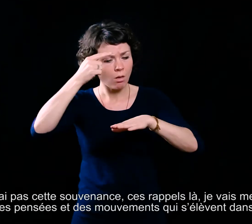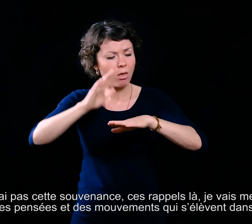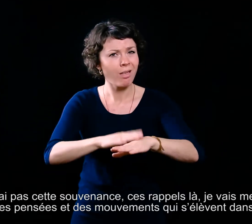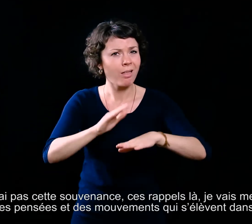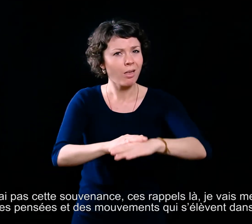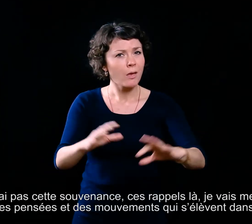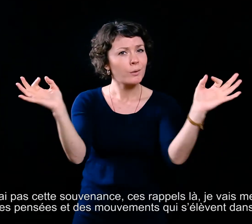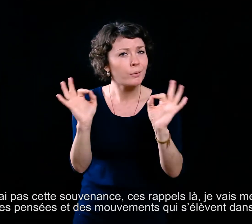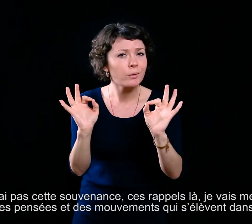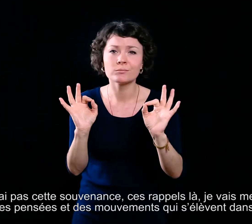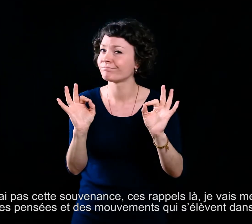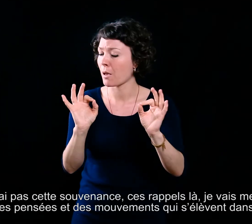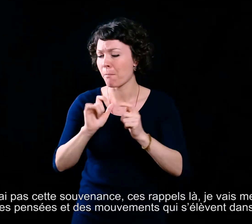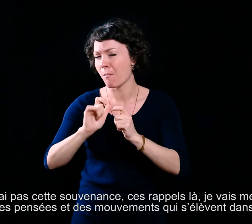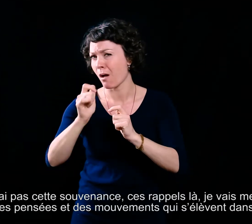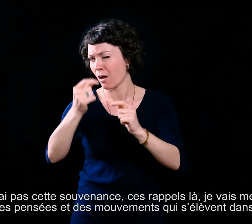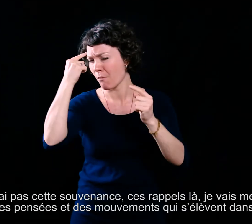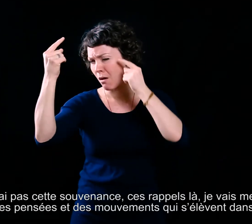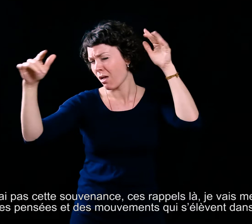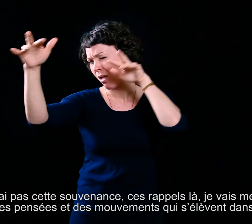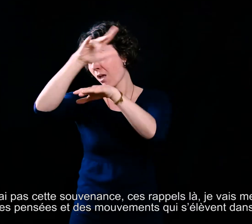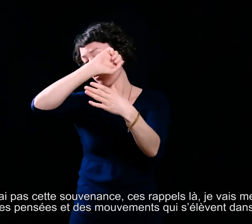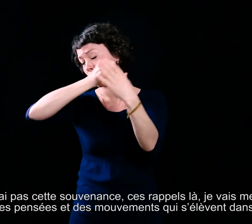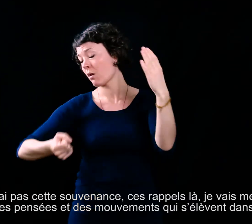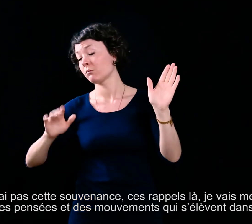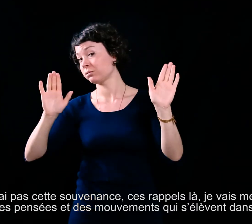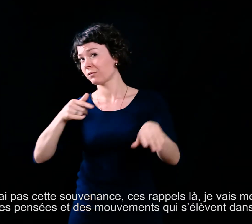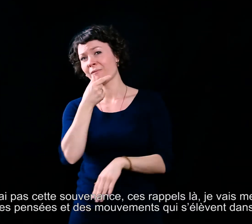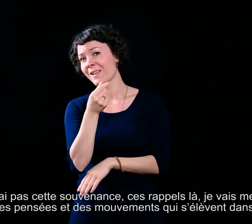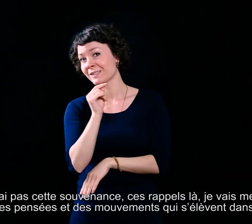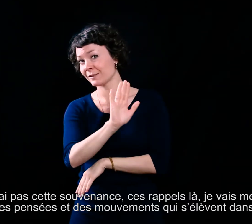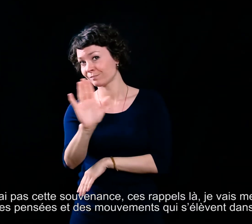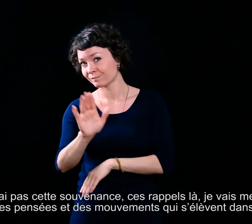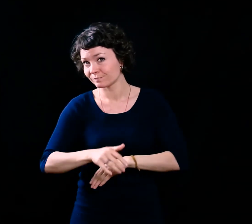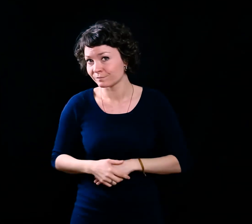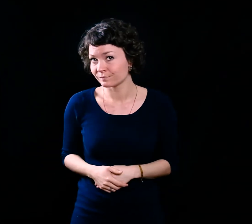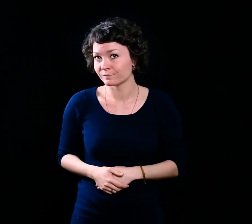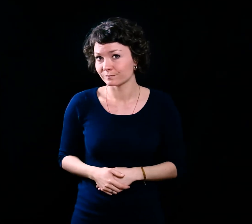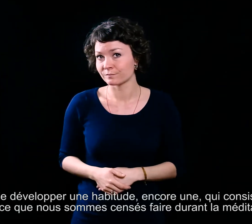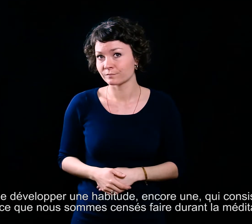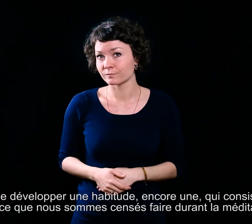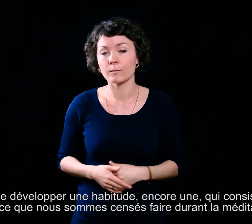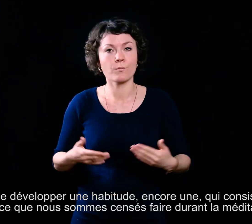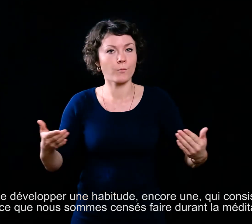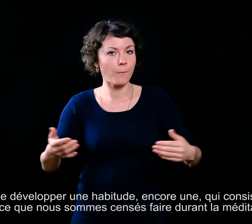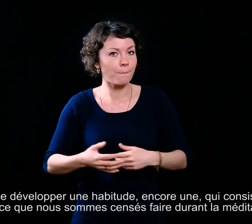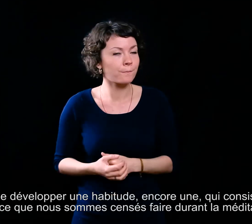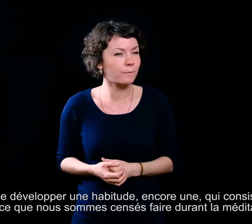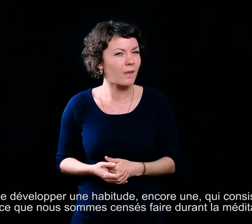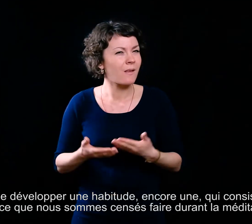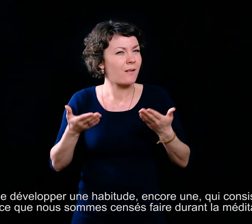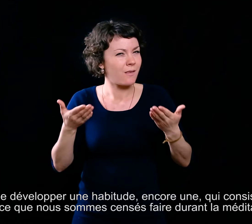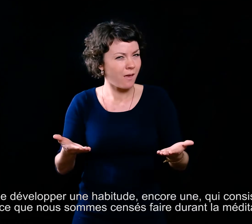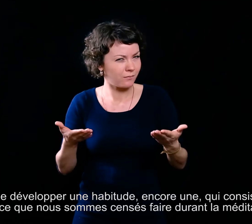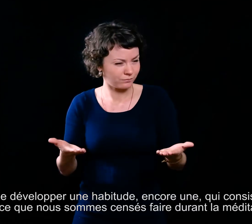rappels-là, je vais me perdre dans le flot des pensées et des mouvements qui s'élèvent dans l'esprit. Donc, il s'agit